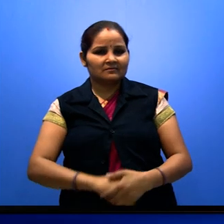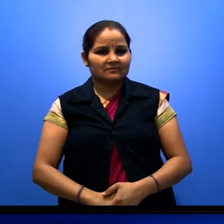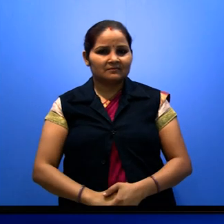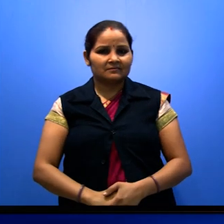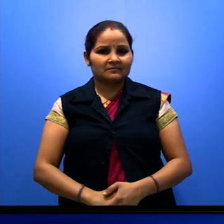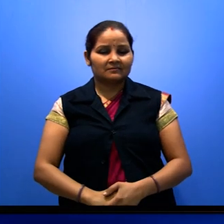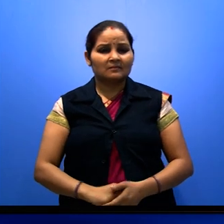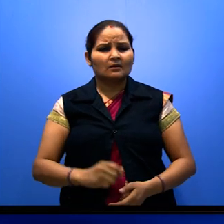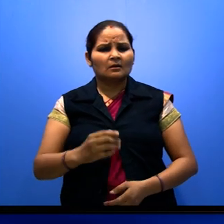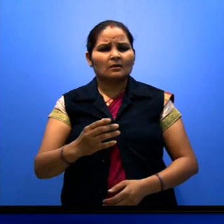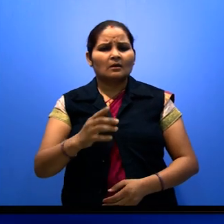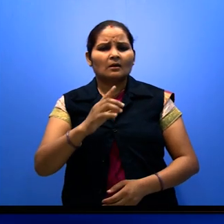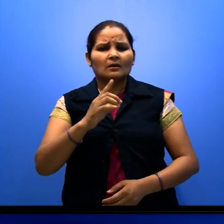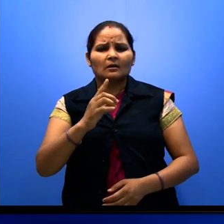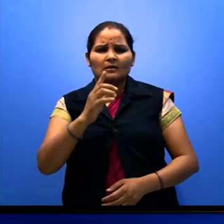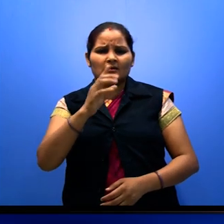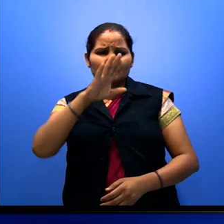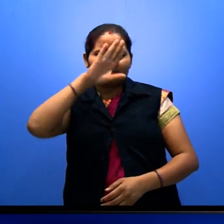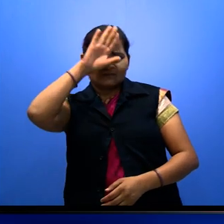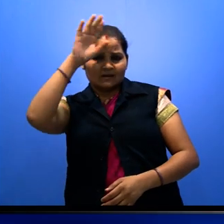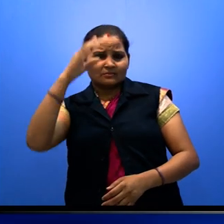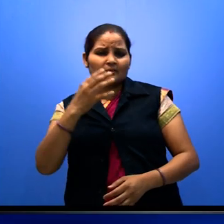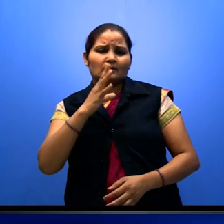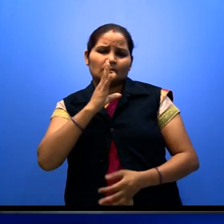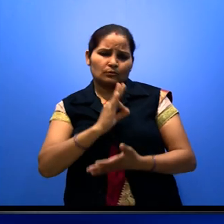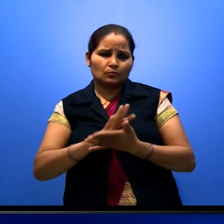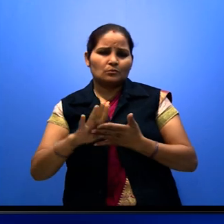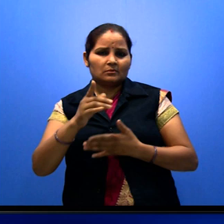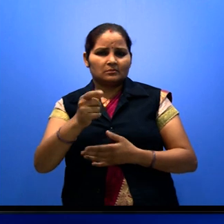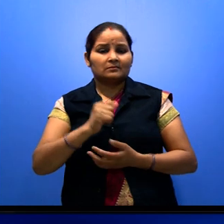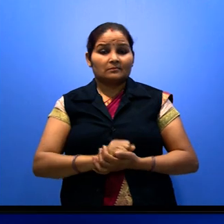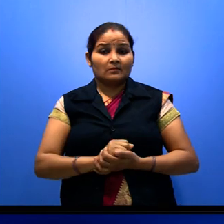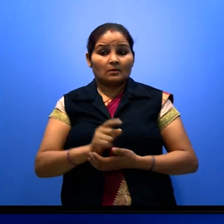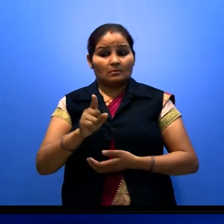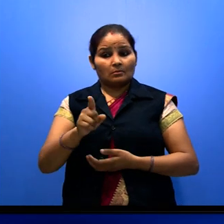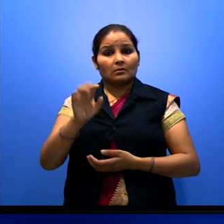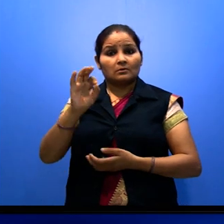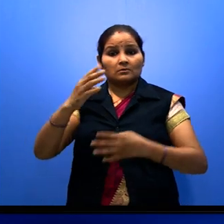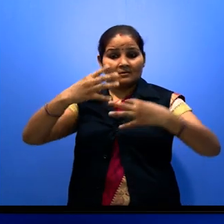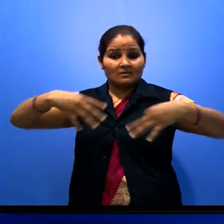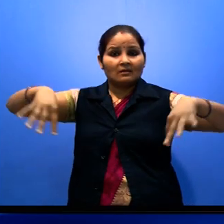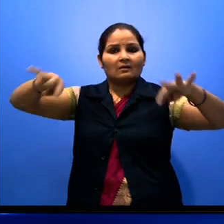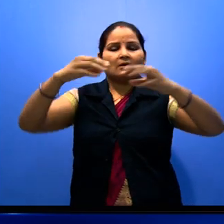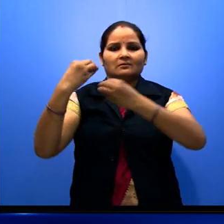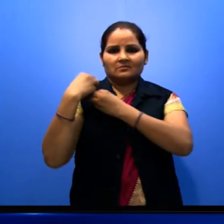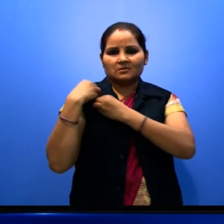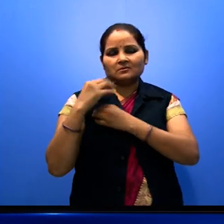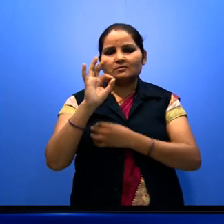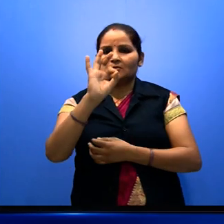कारण। एक सत्य प्रिय राजा थे, बहुत ही अच्छी तरह राज्य चलाते